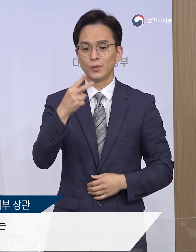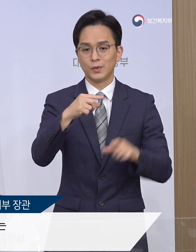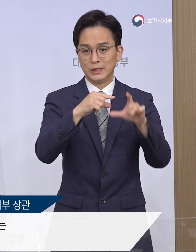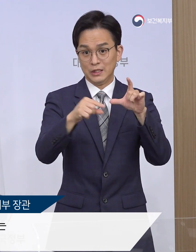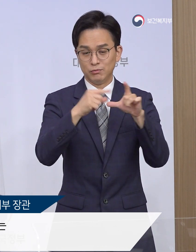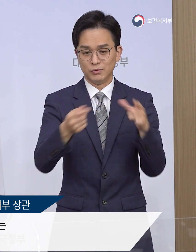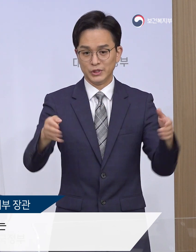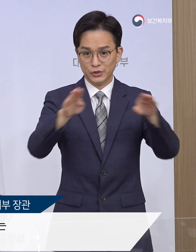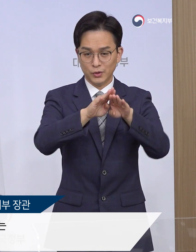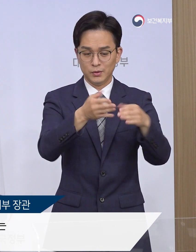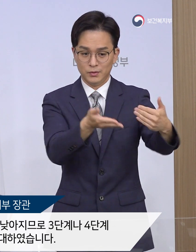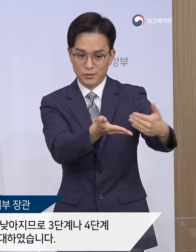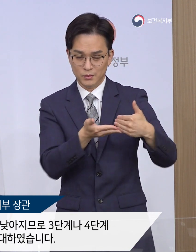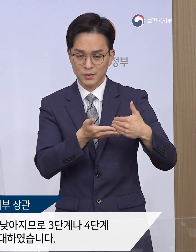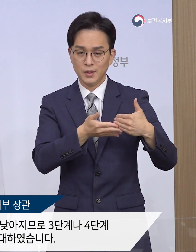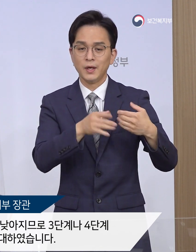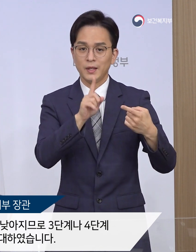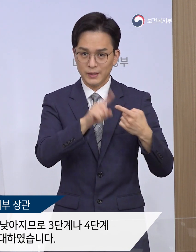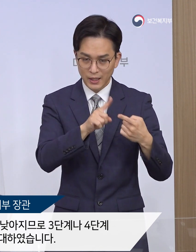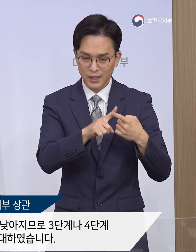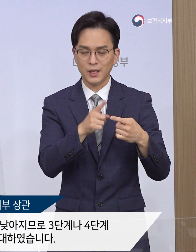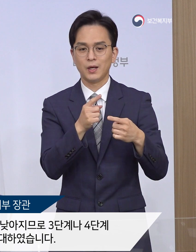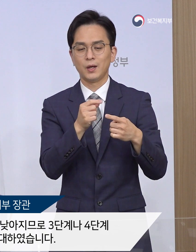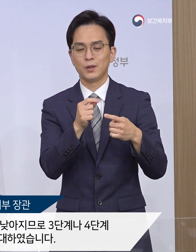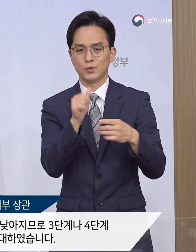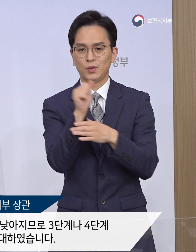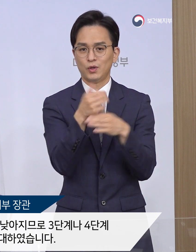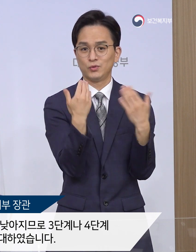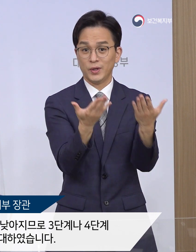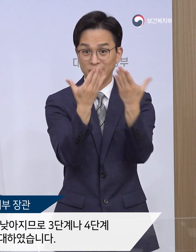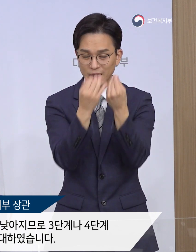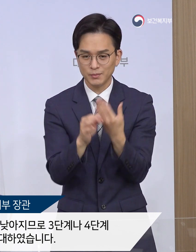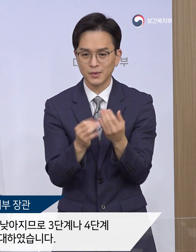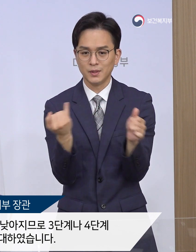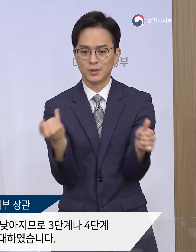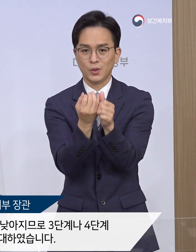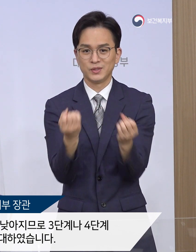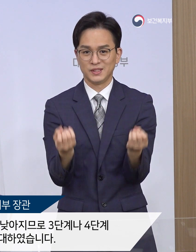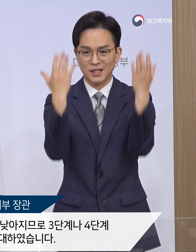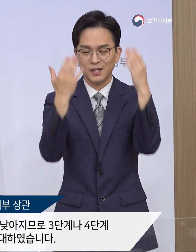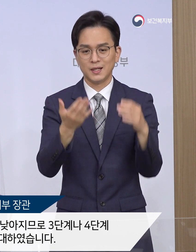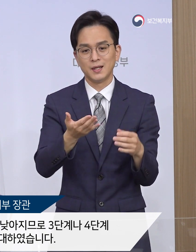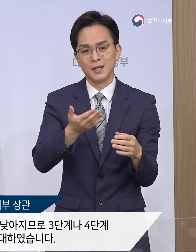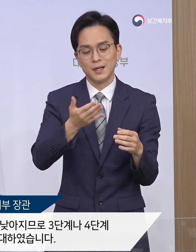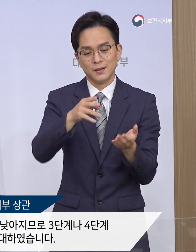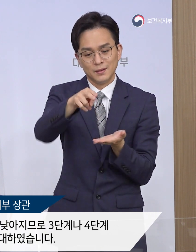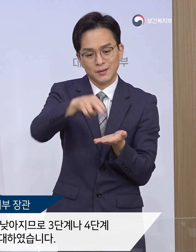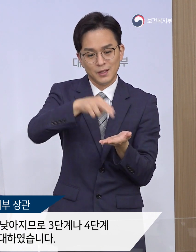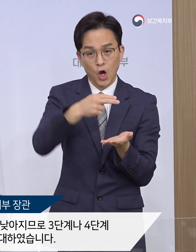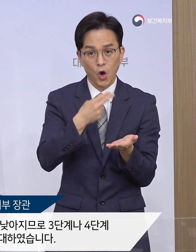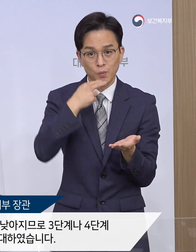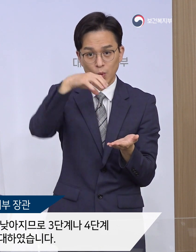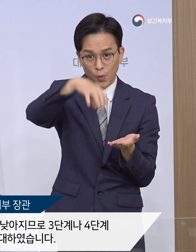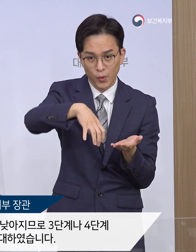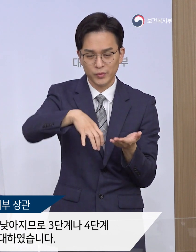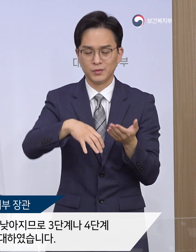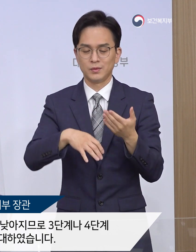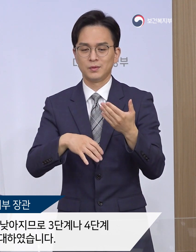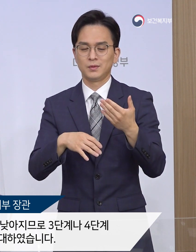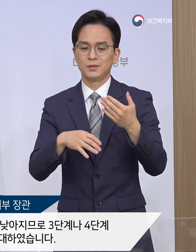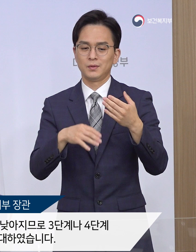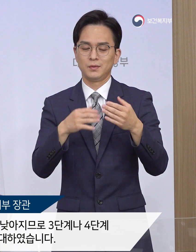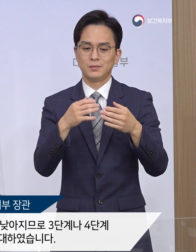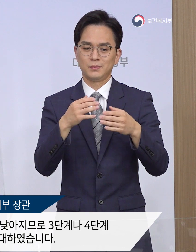조정도 이루어집니다. 식사를 제공하지 않는 결혼식은 감염 위험성이 낮아지므로